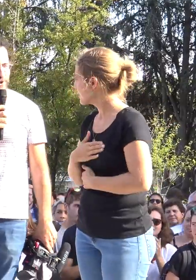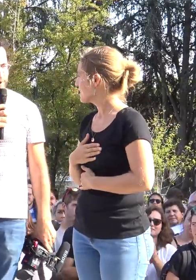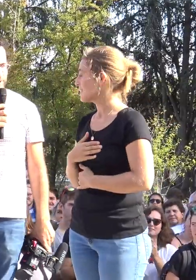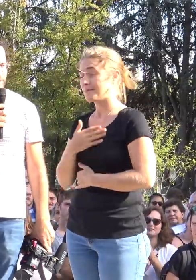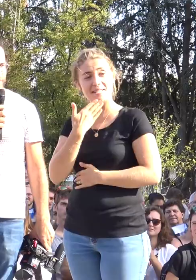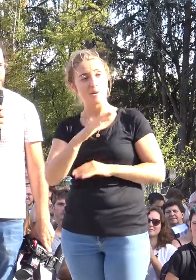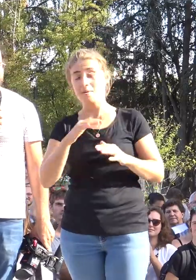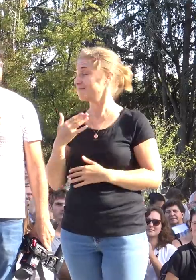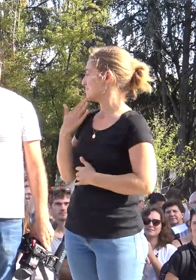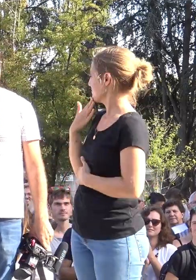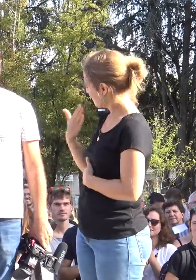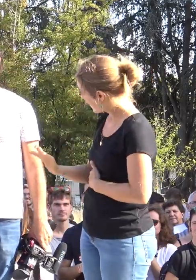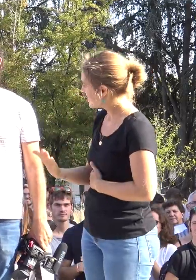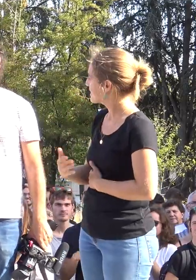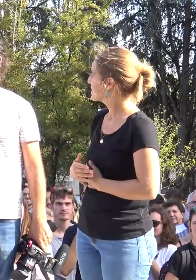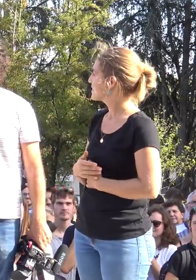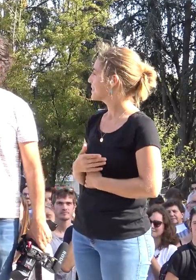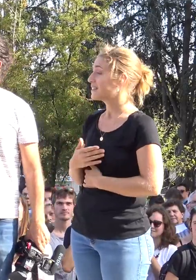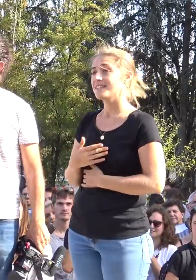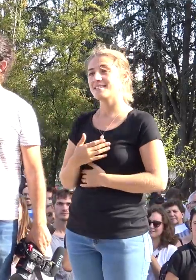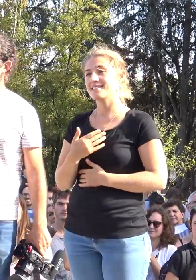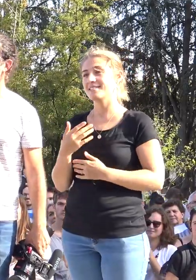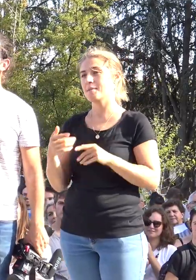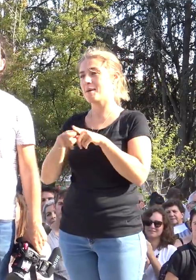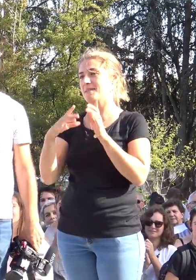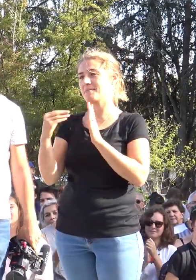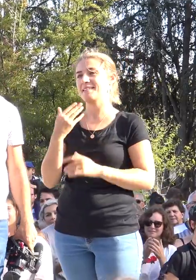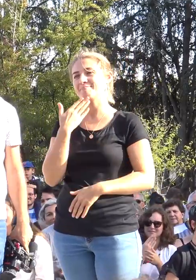Comment on dit merci en langage des signes? On lui fait?